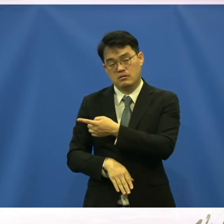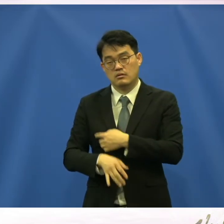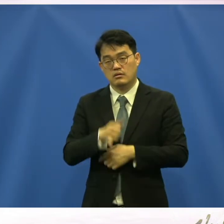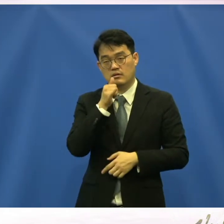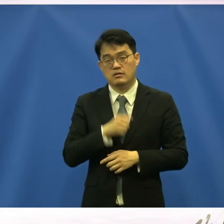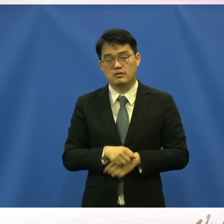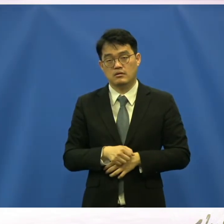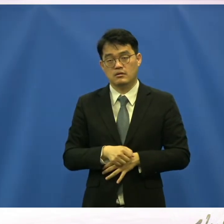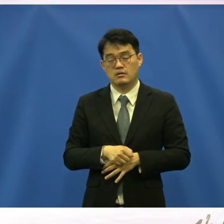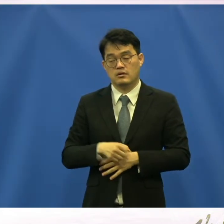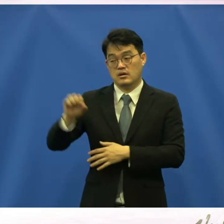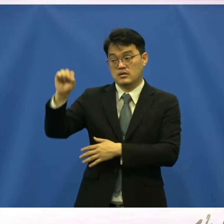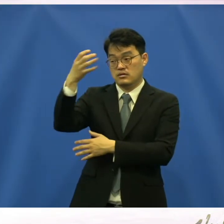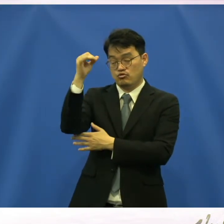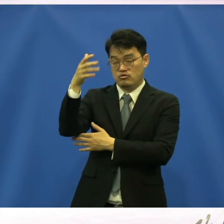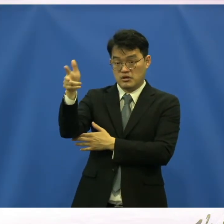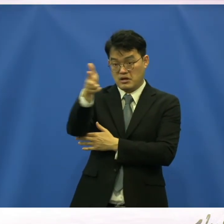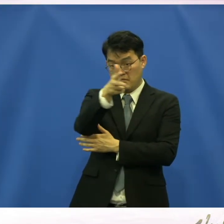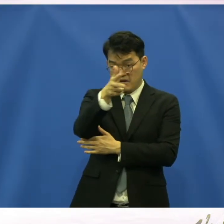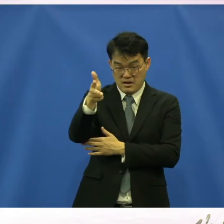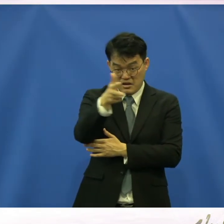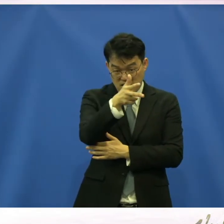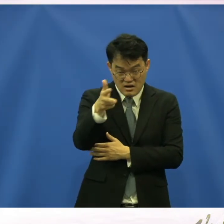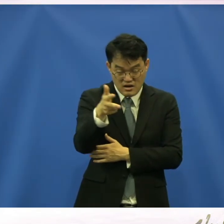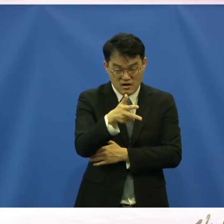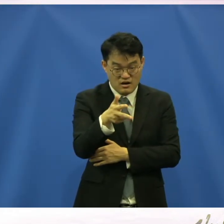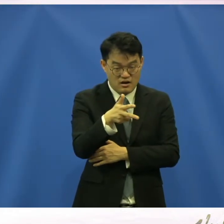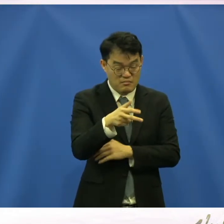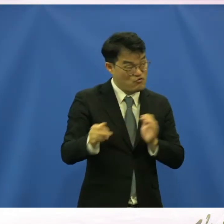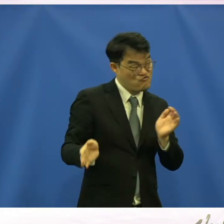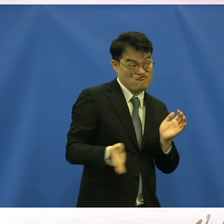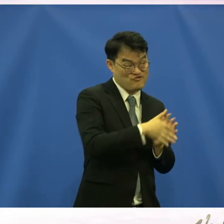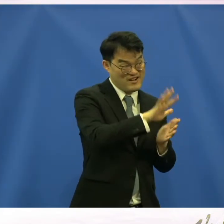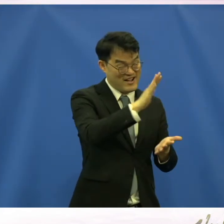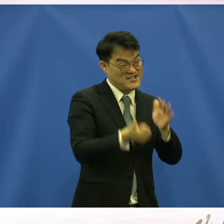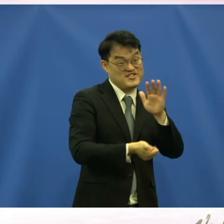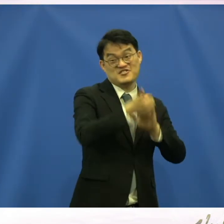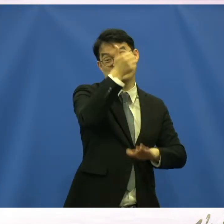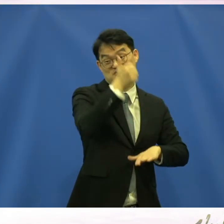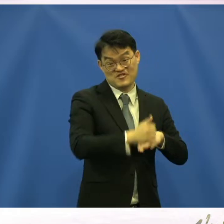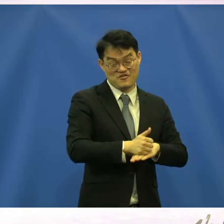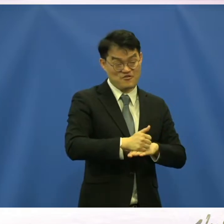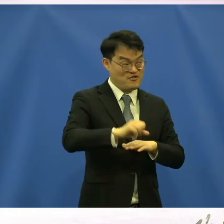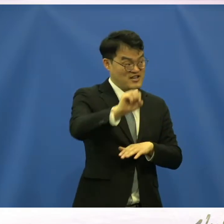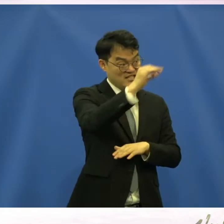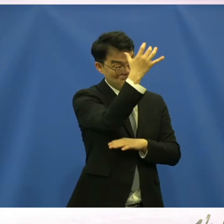카메라가 늘 가는 곳은 화려한 곳만 갖다 대잖아요. 여러분. 성공을 해야 나가는 거잖아요.